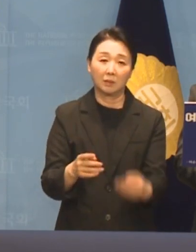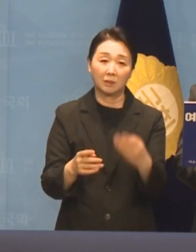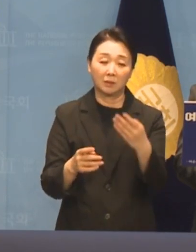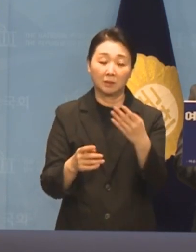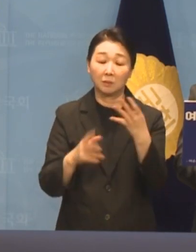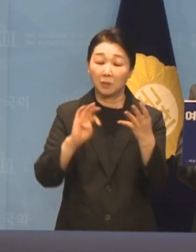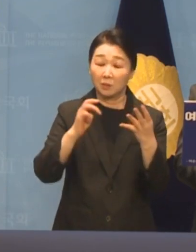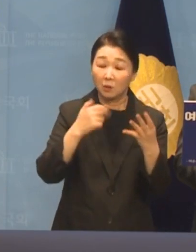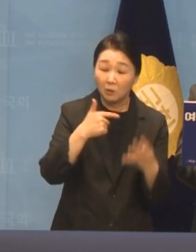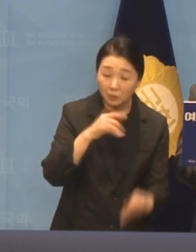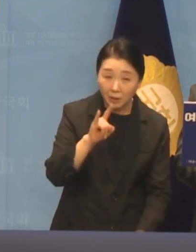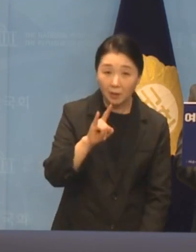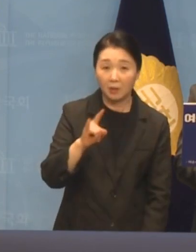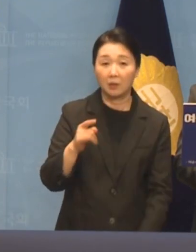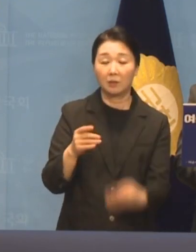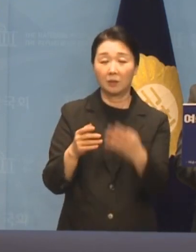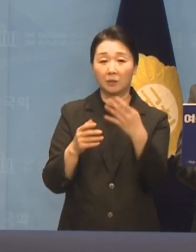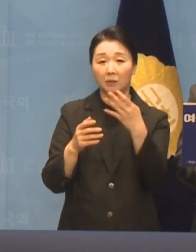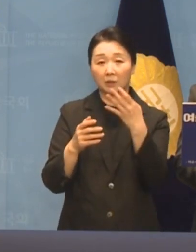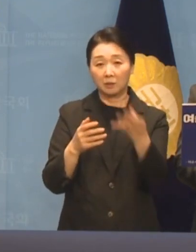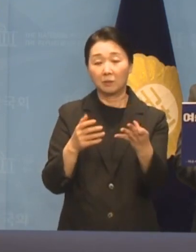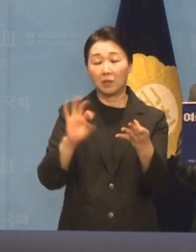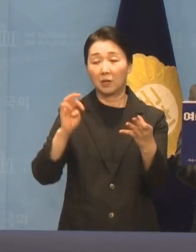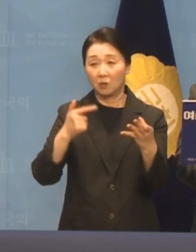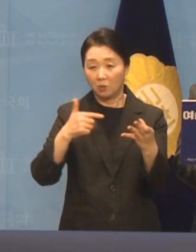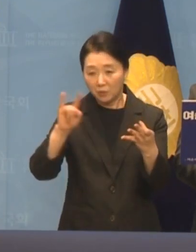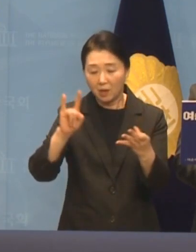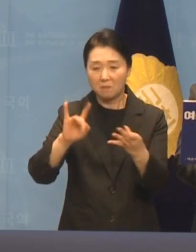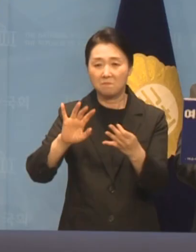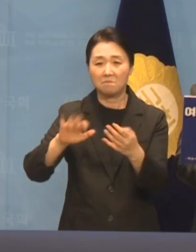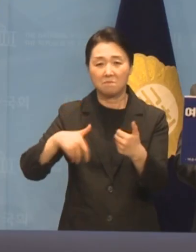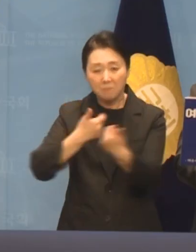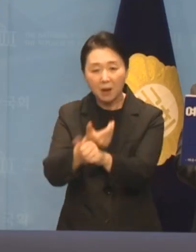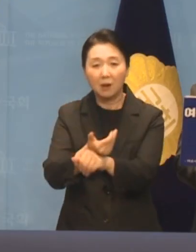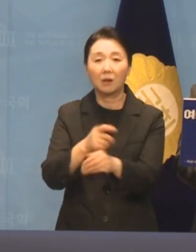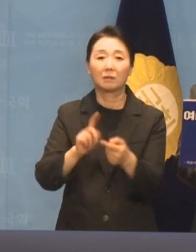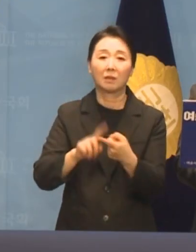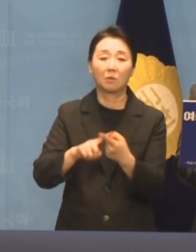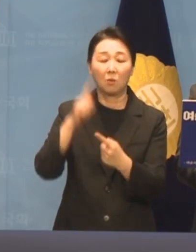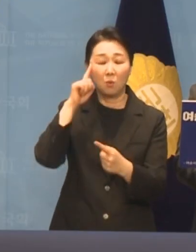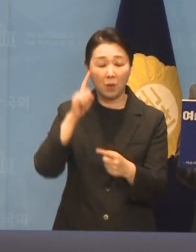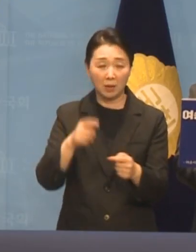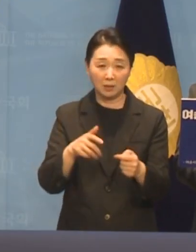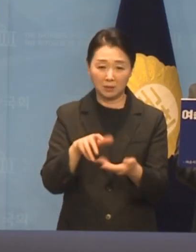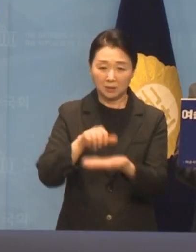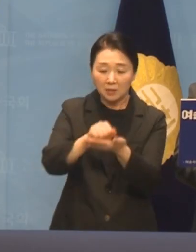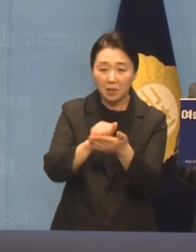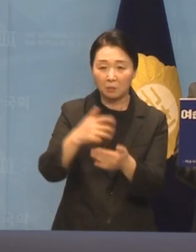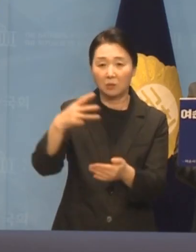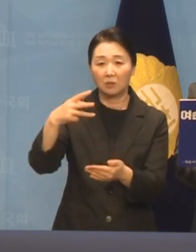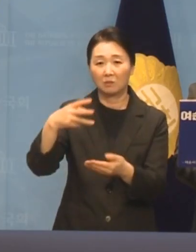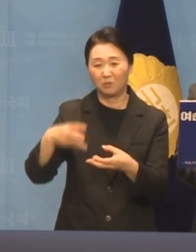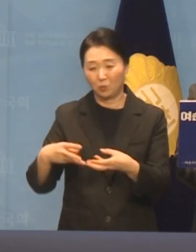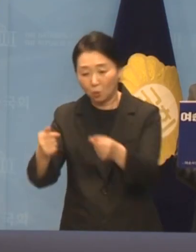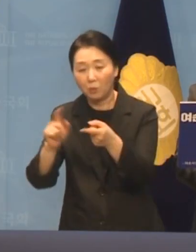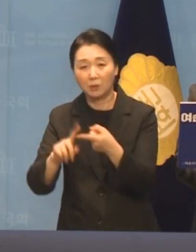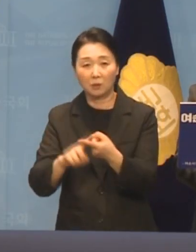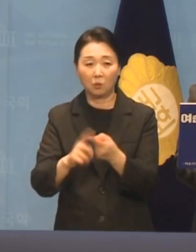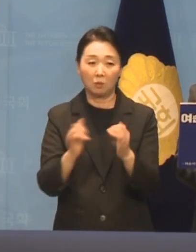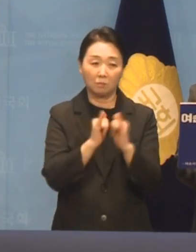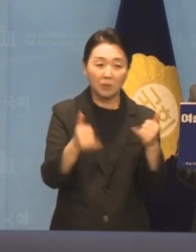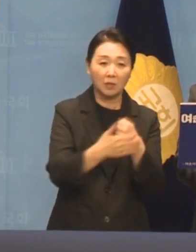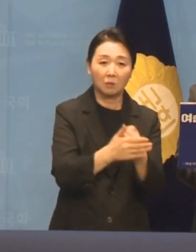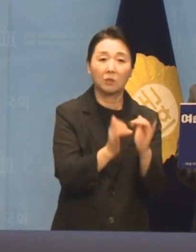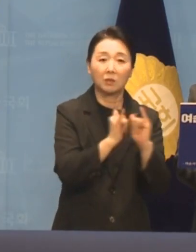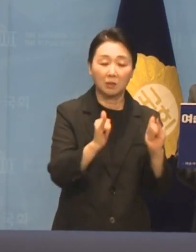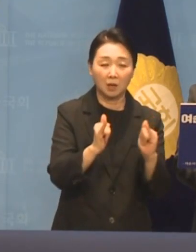봉기에서 14연대 반란으로 진압을 토벌로 민간인 협력자를